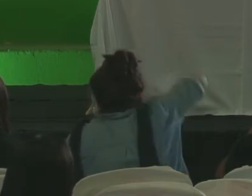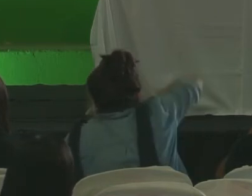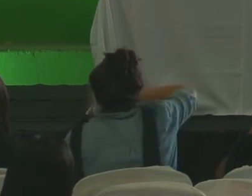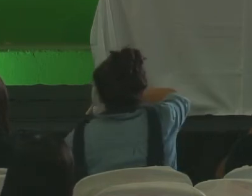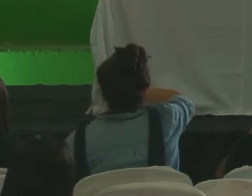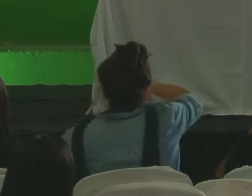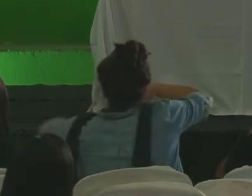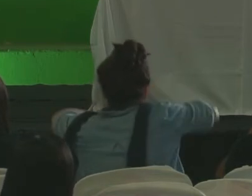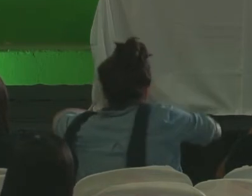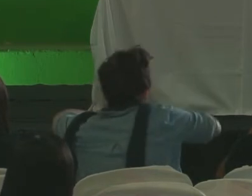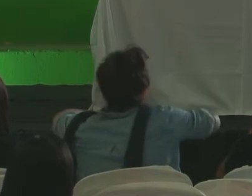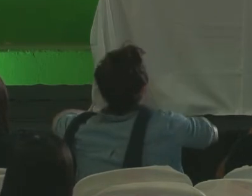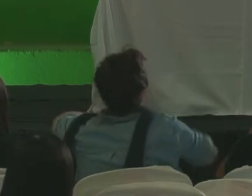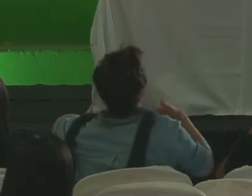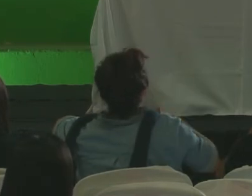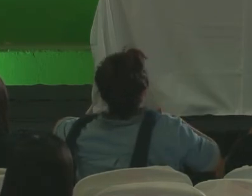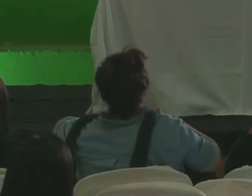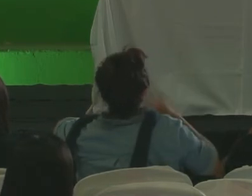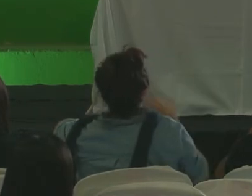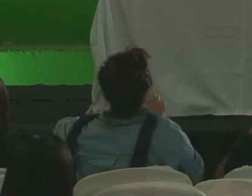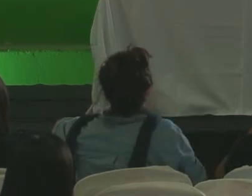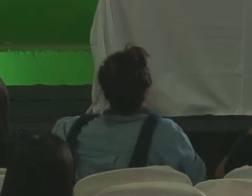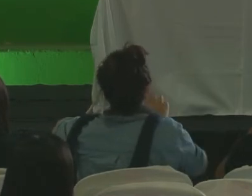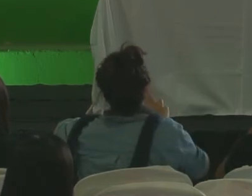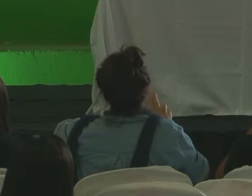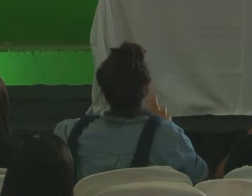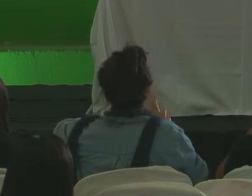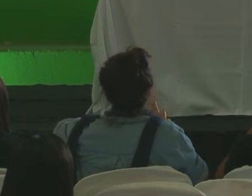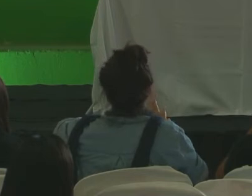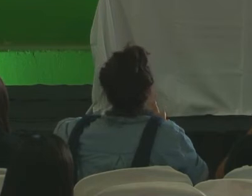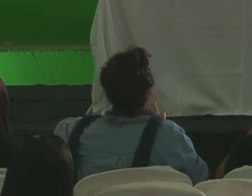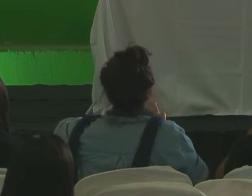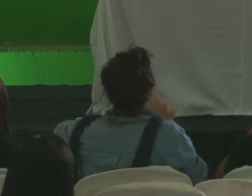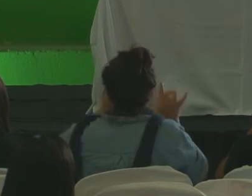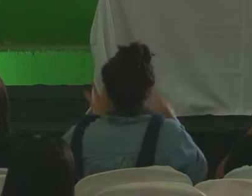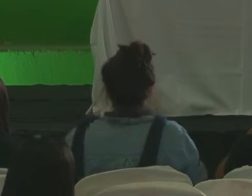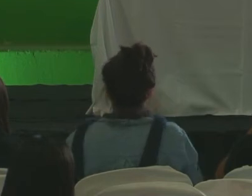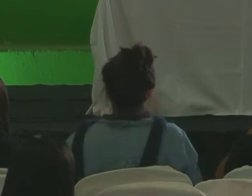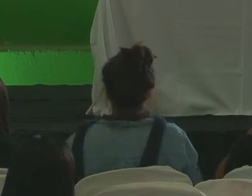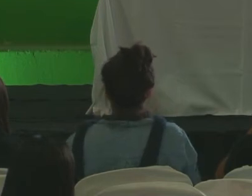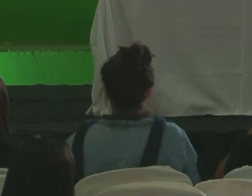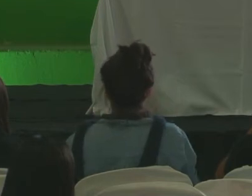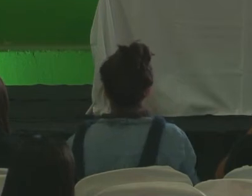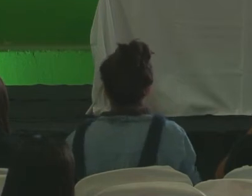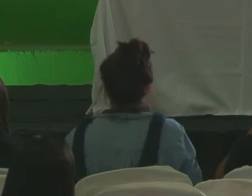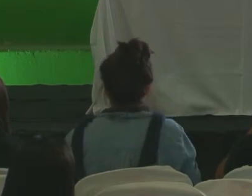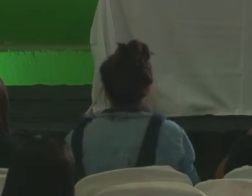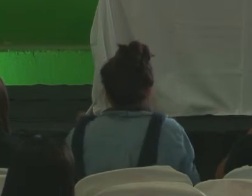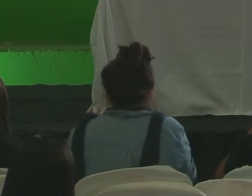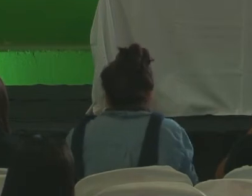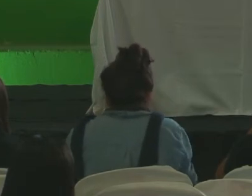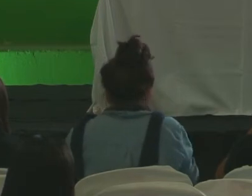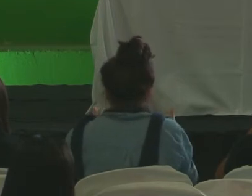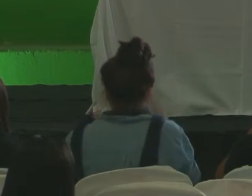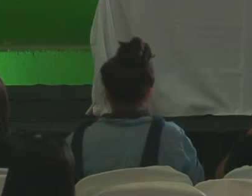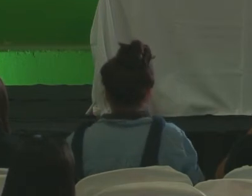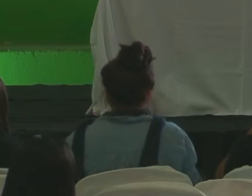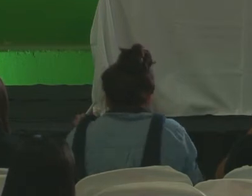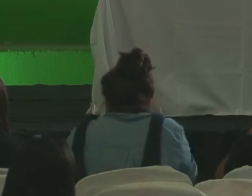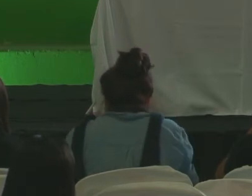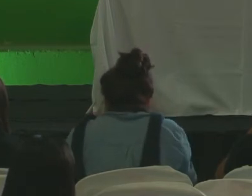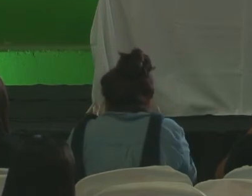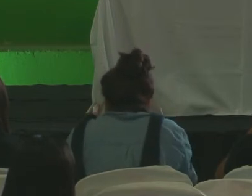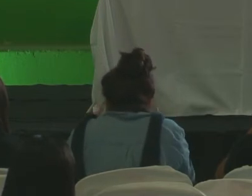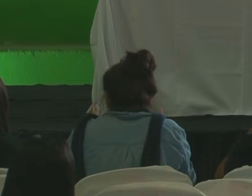eu me torno eu. É na convivência com o outro. Então, se eu convivo só com o autista, que constituição humana